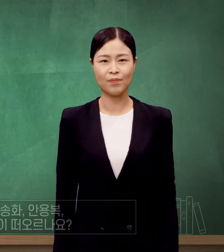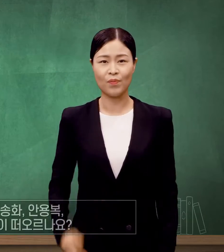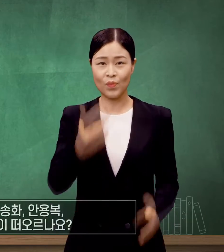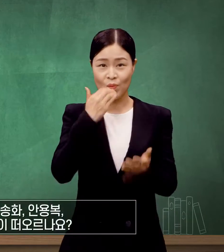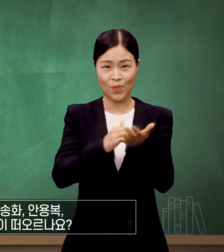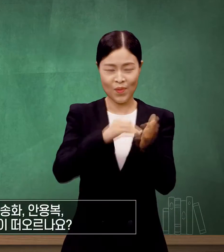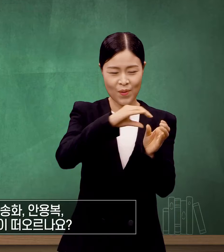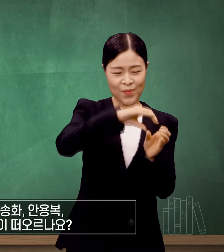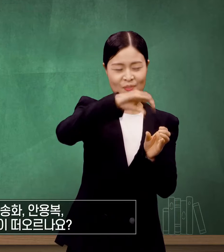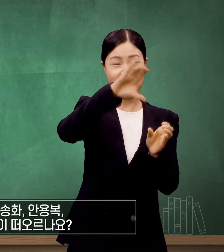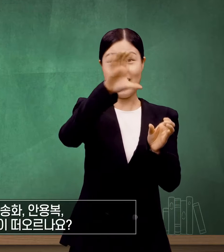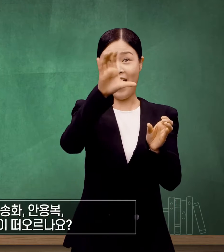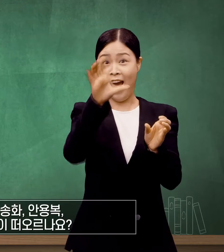코끼리 바위